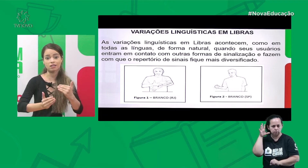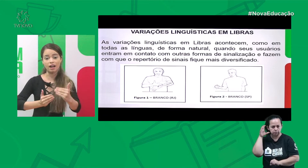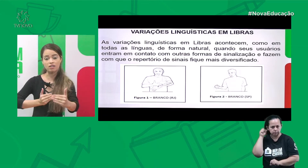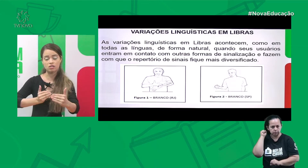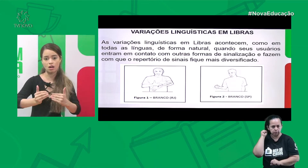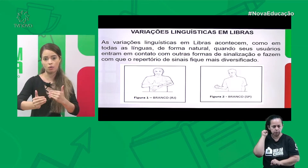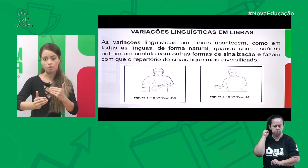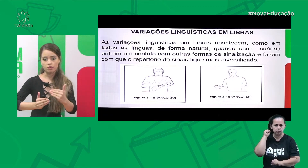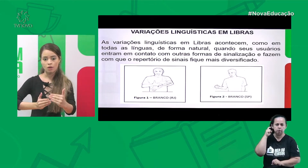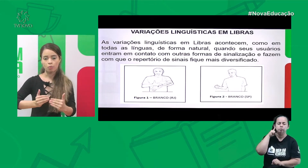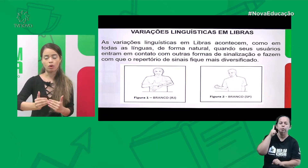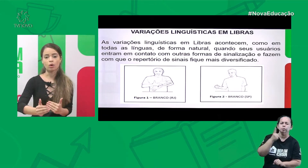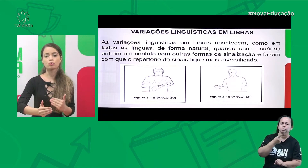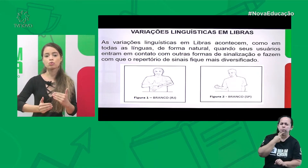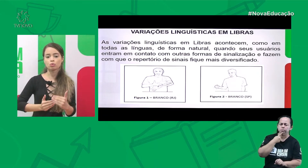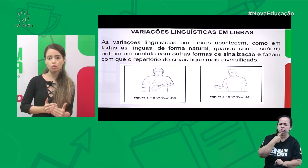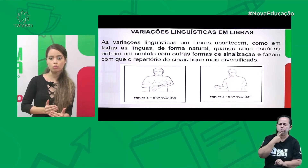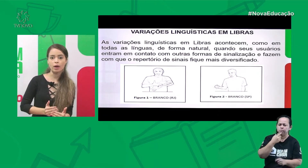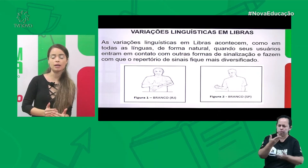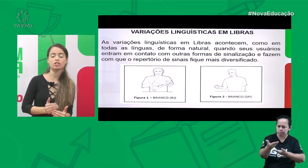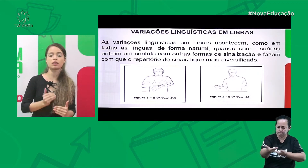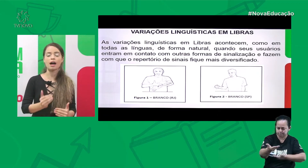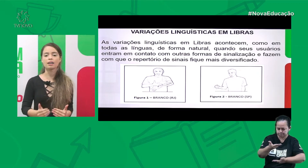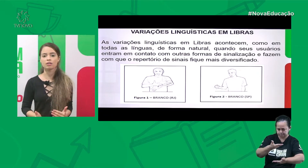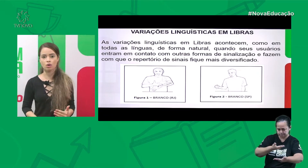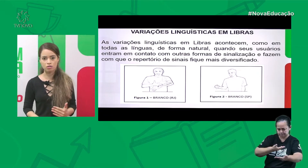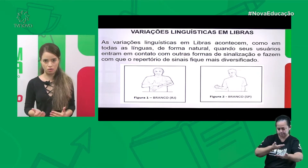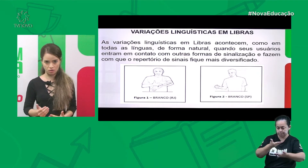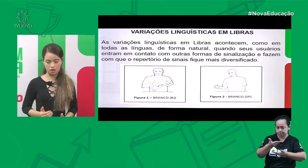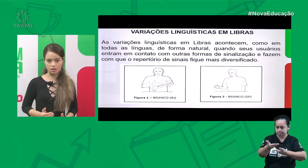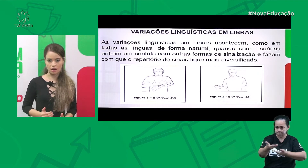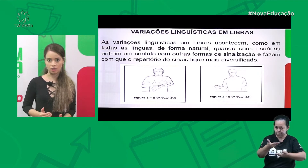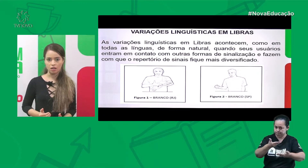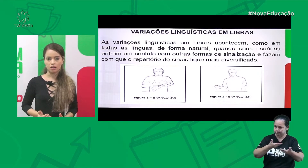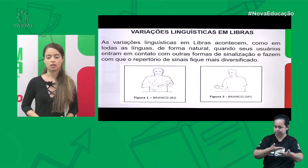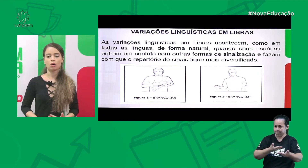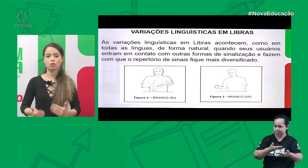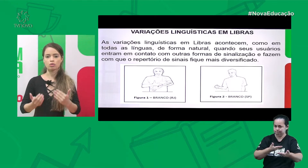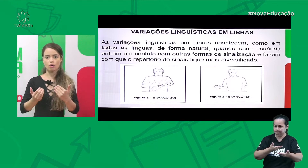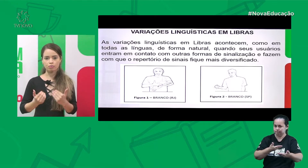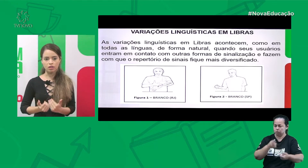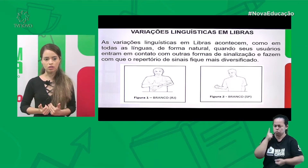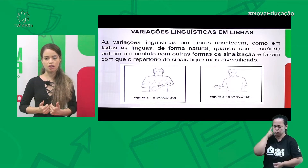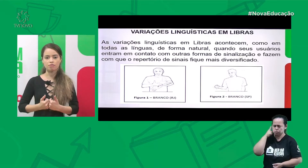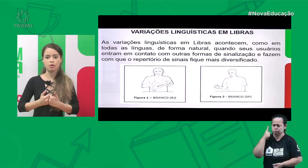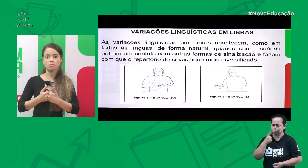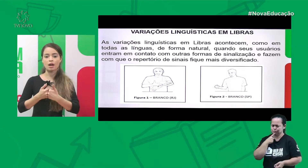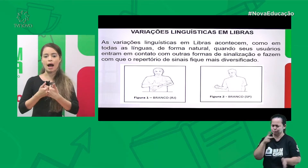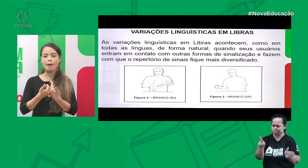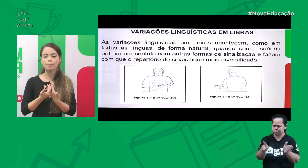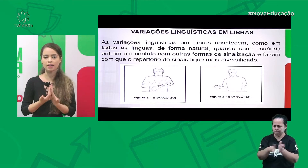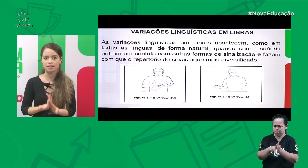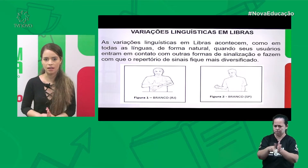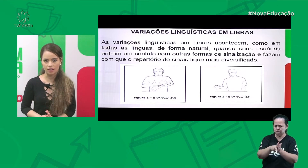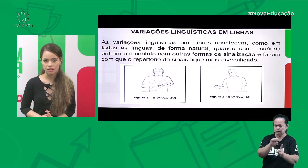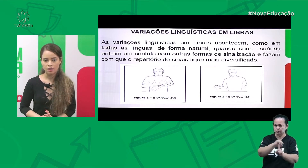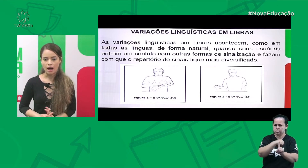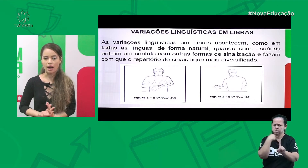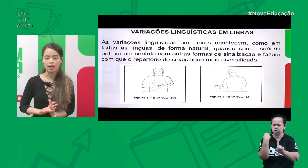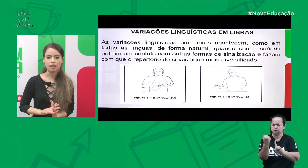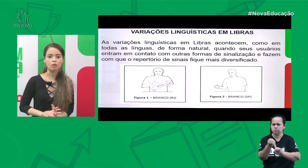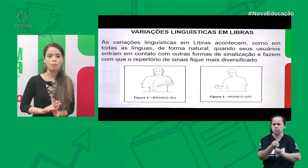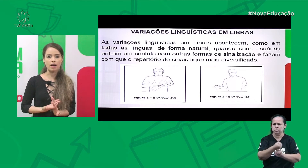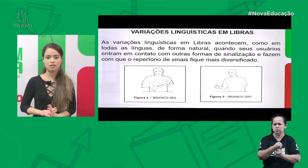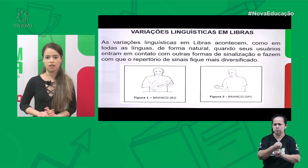dessa interação, porque o surdo, ele está na nossa sociedade. Então, nós ouvintes devemos aprender